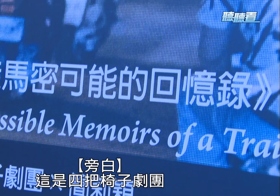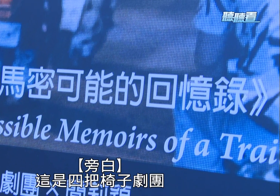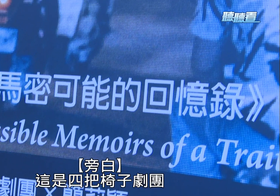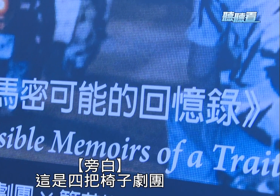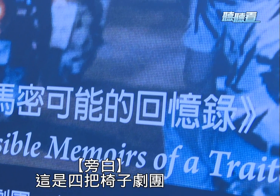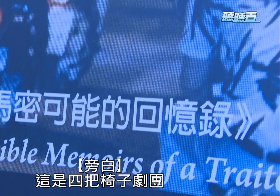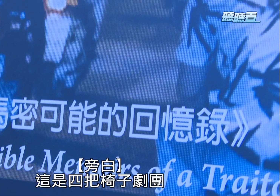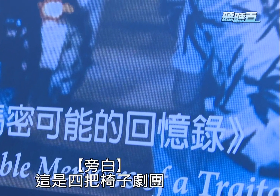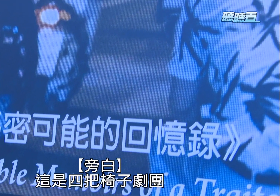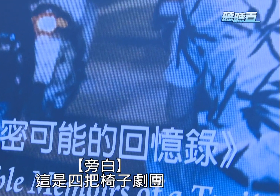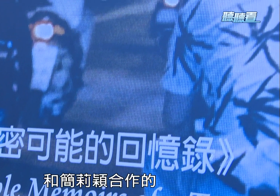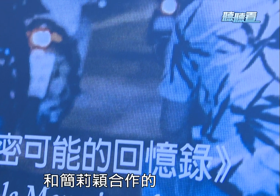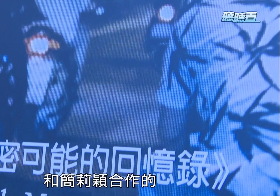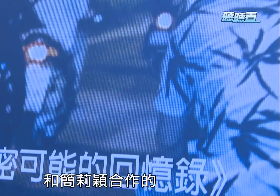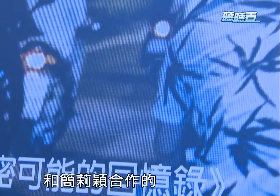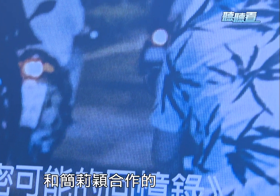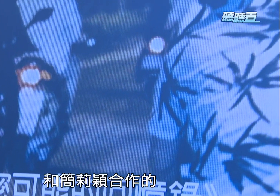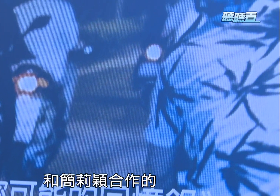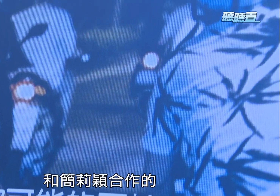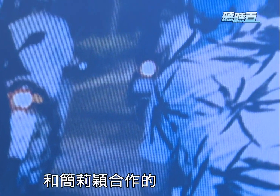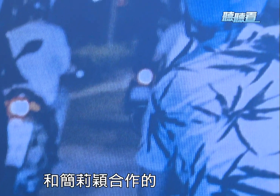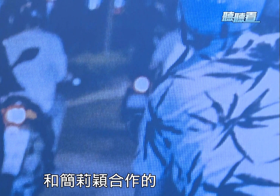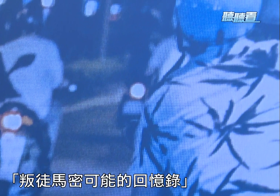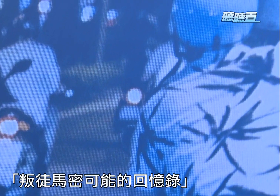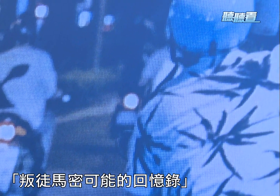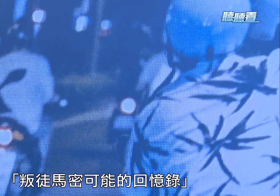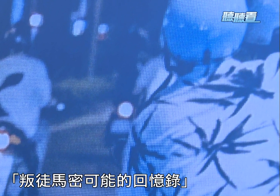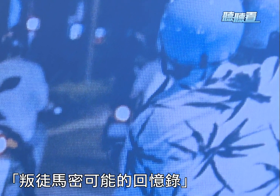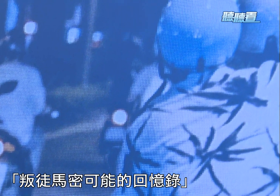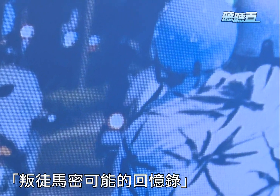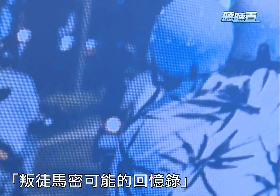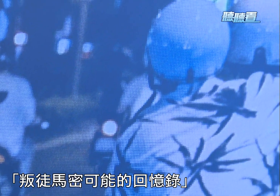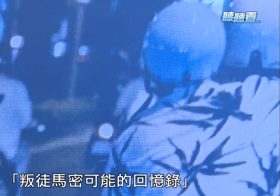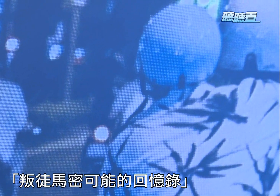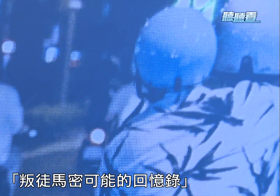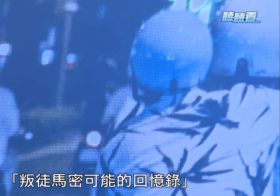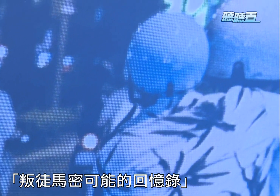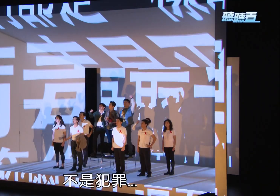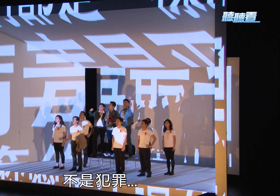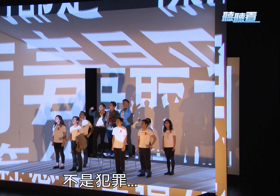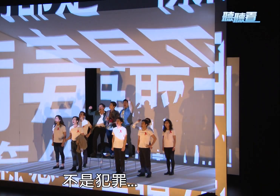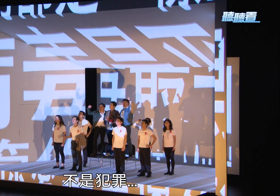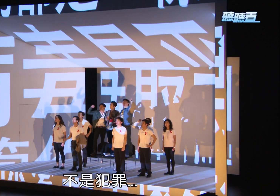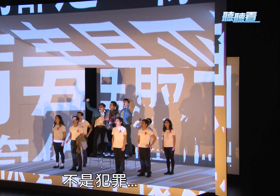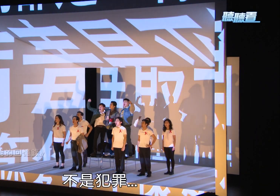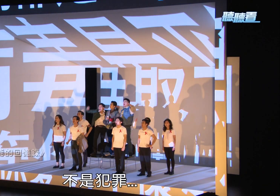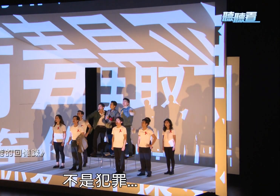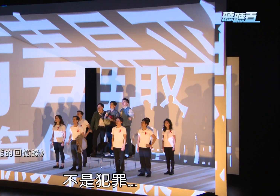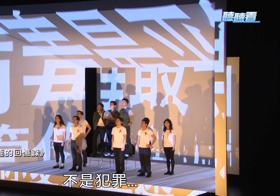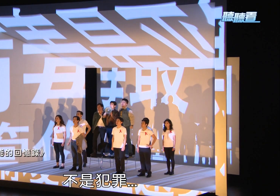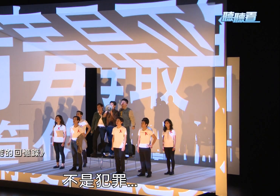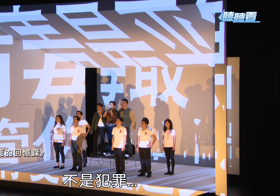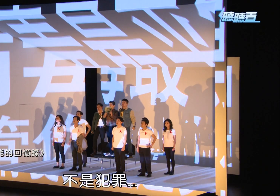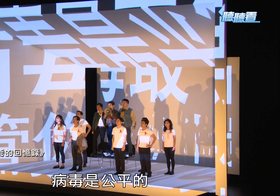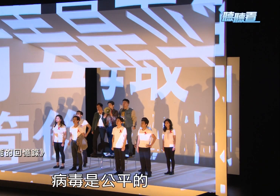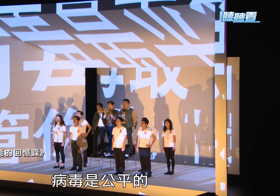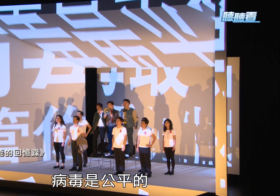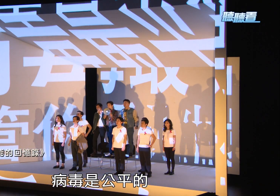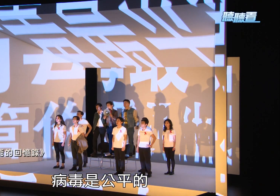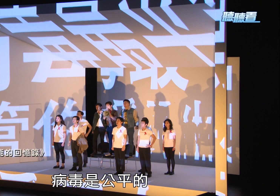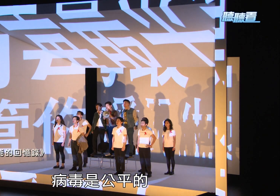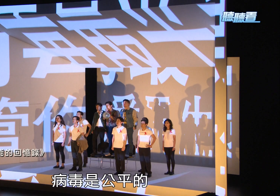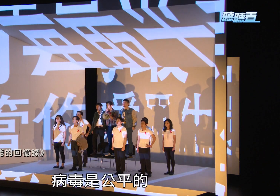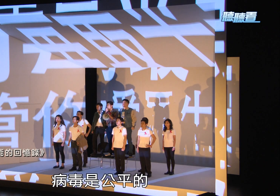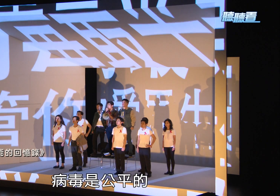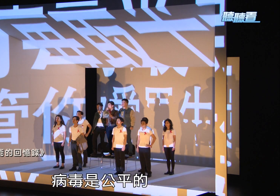这是4把椅子剧团和简立颖合作的《叛徒马密可能的回忆录》。 都是犯罪，病毒